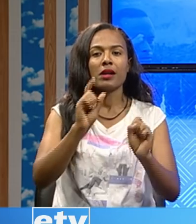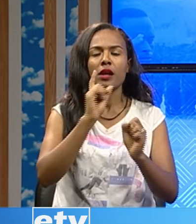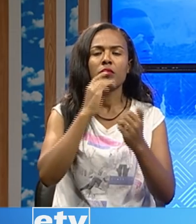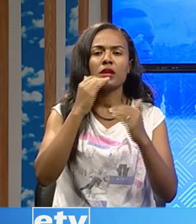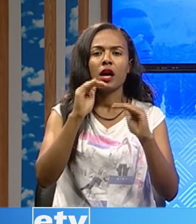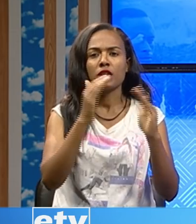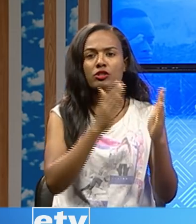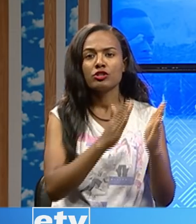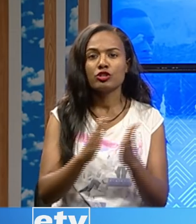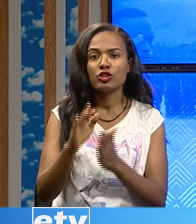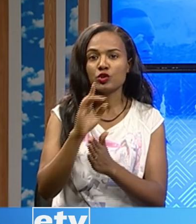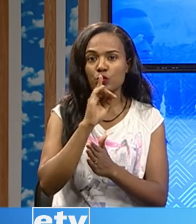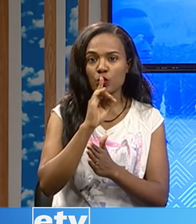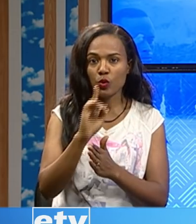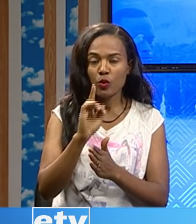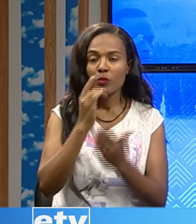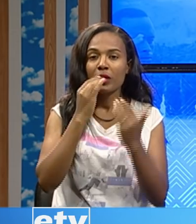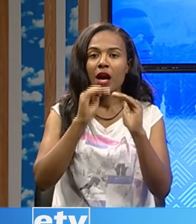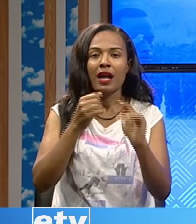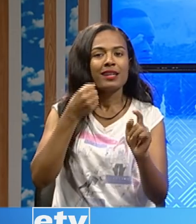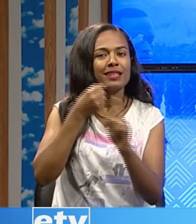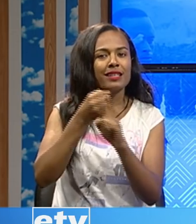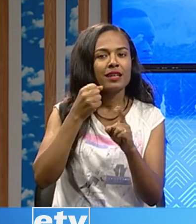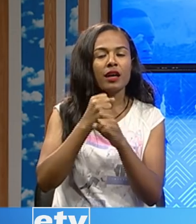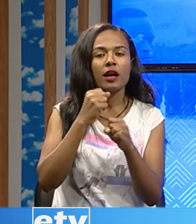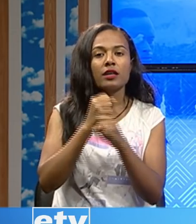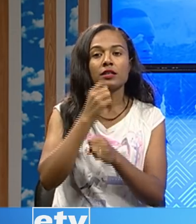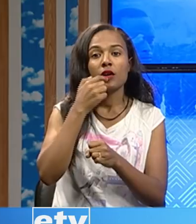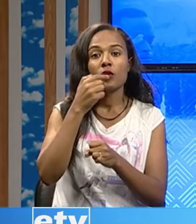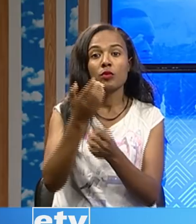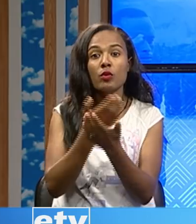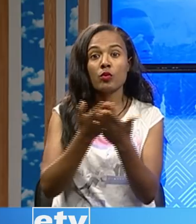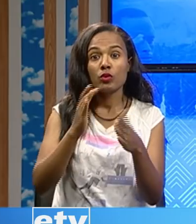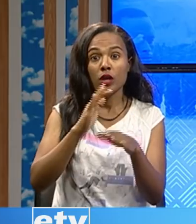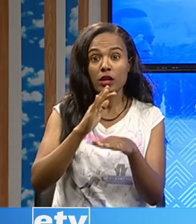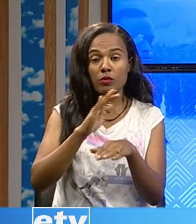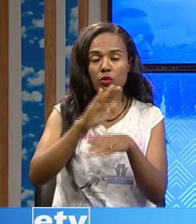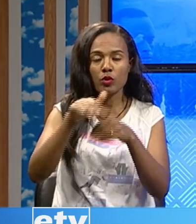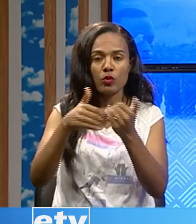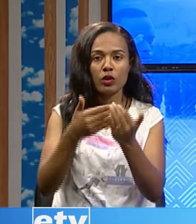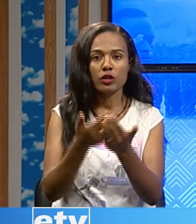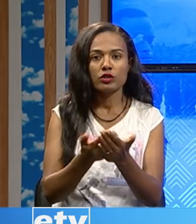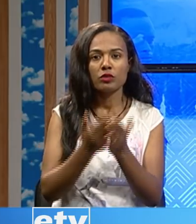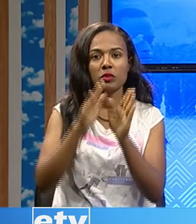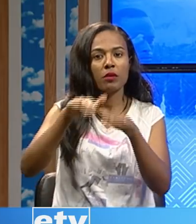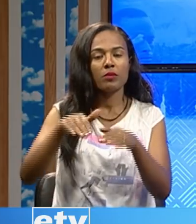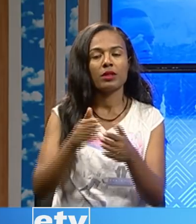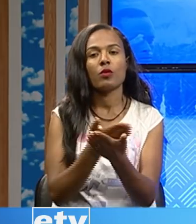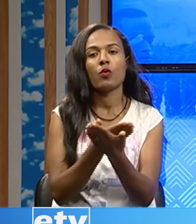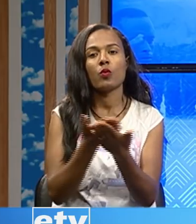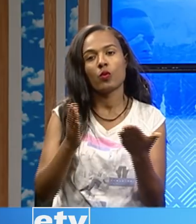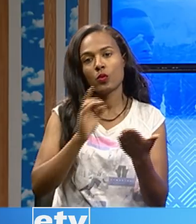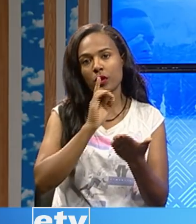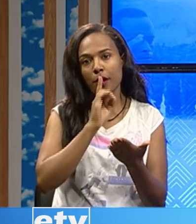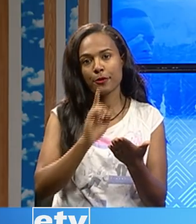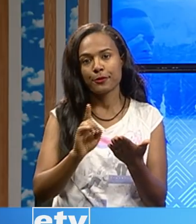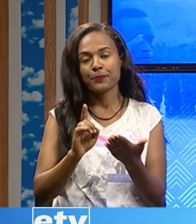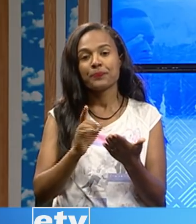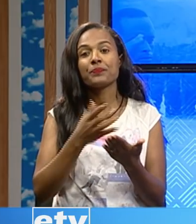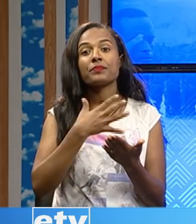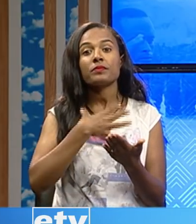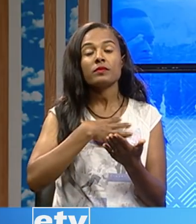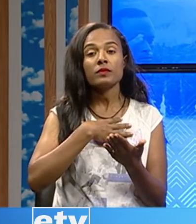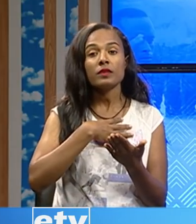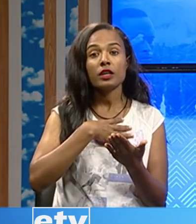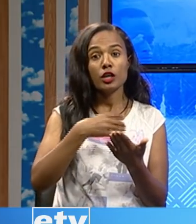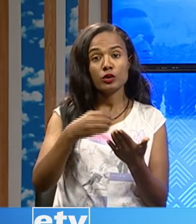ነው? ምን ያክል እየተጋ እየሰራ ነው? የሚለው ጉዳይ ደግሞ ለሁላችን የሚተው ጉዳይ ሆነ። ነጮች